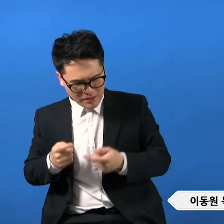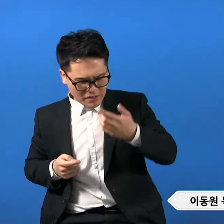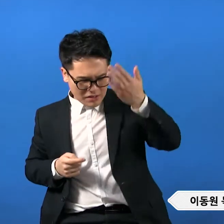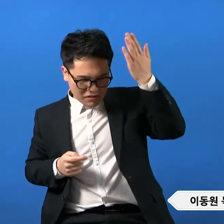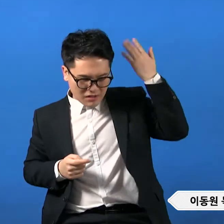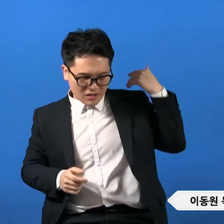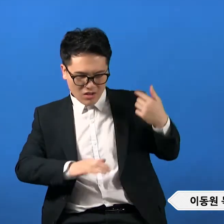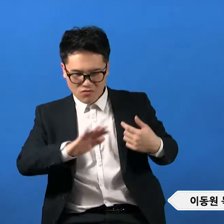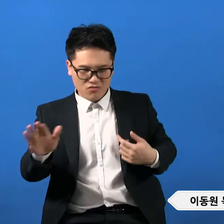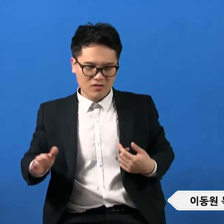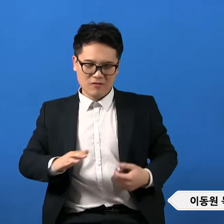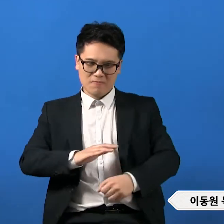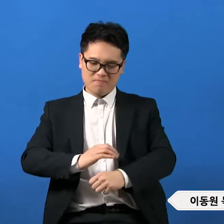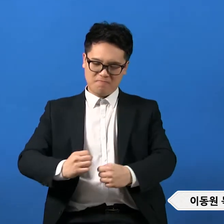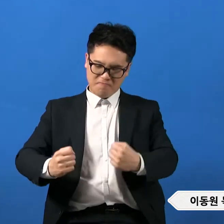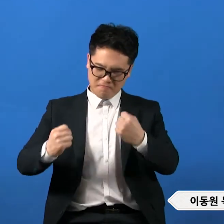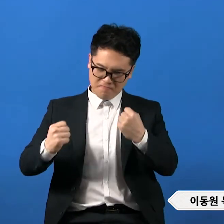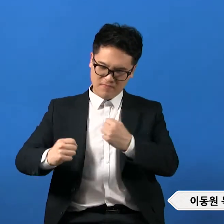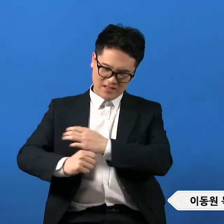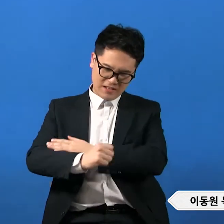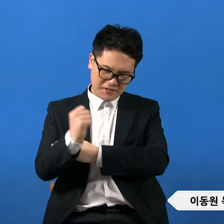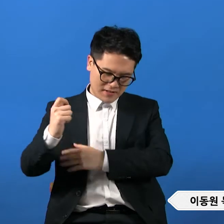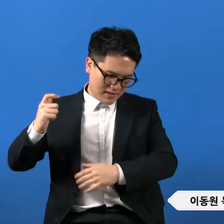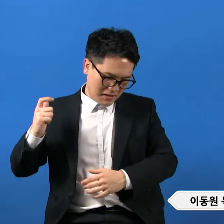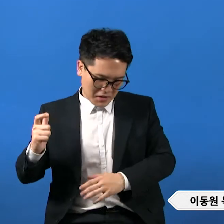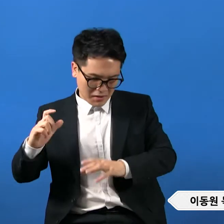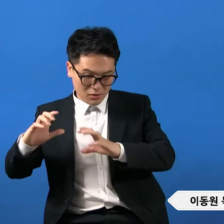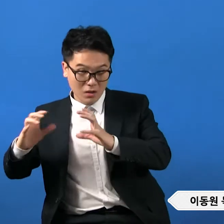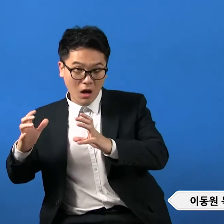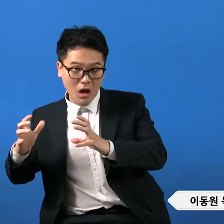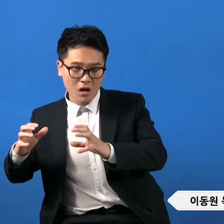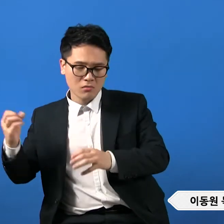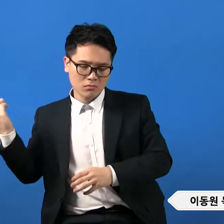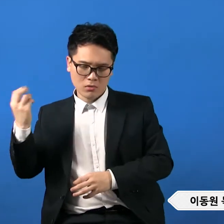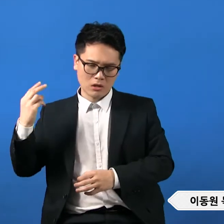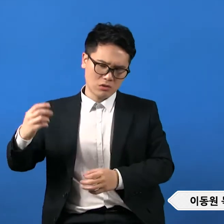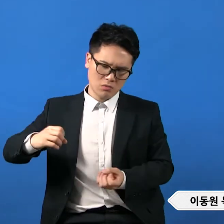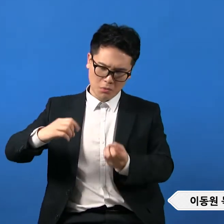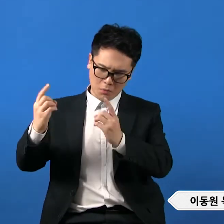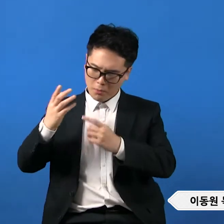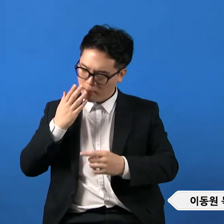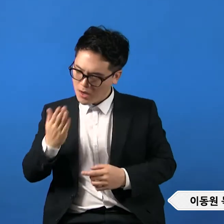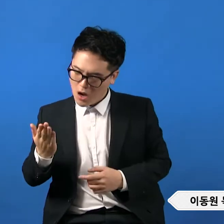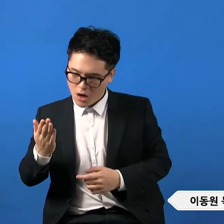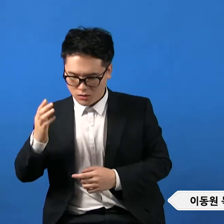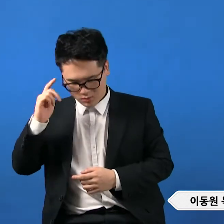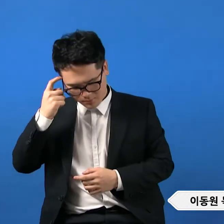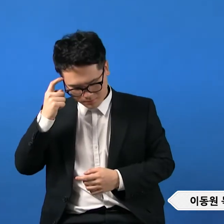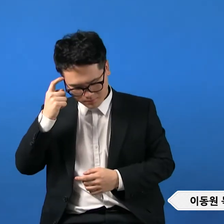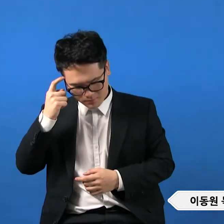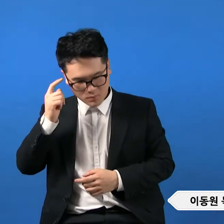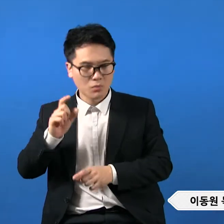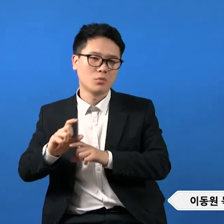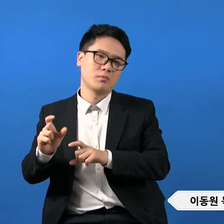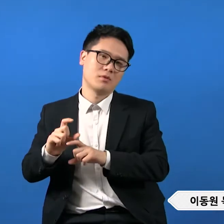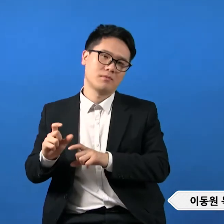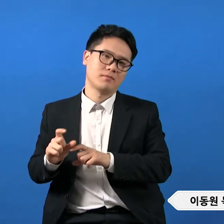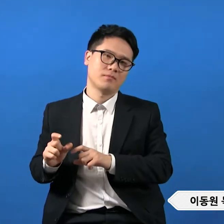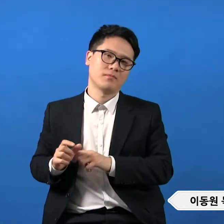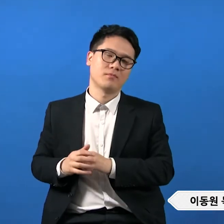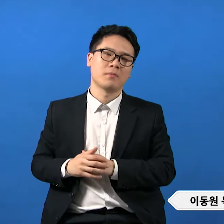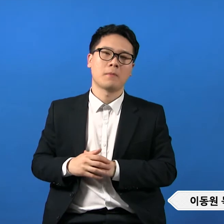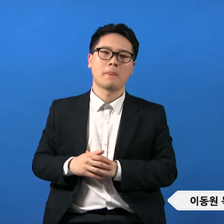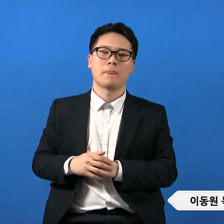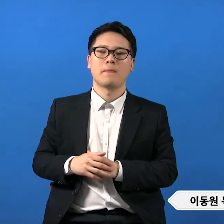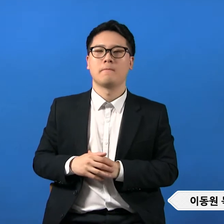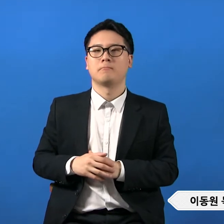한번 회복할 수가 있을 것인가? 그리고 우리들의 사업, 우리의 가정도 그 축복의 한때를 회복할 수가 있을